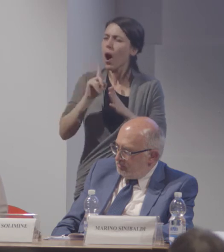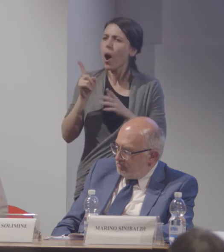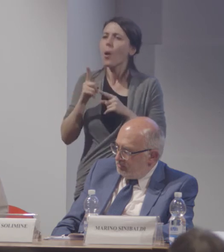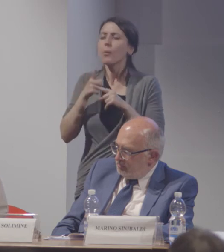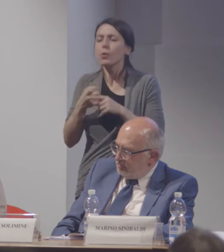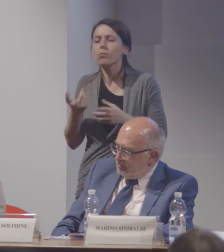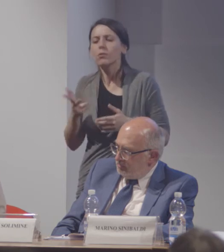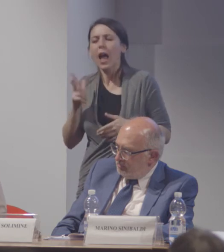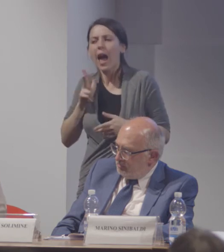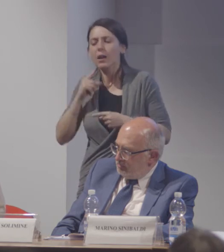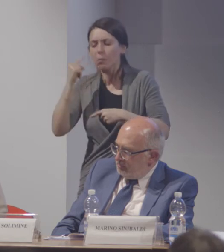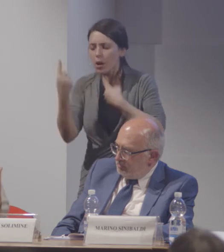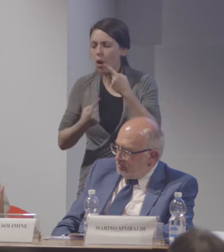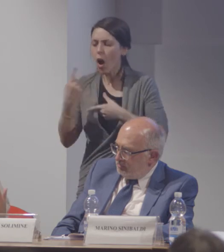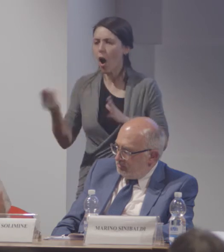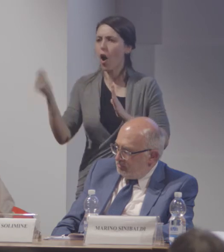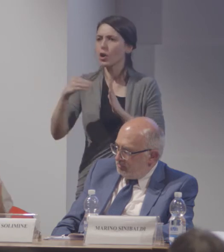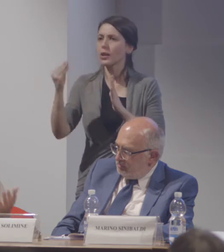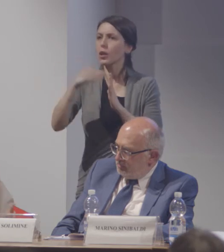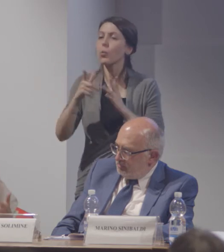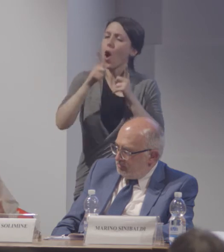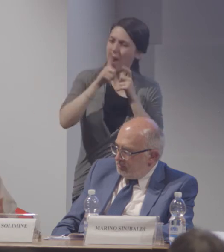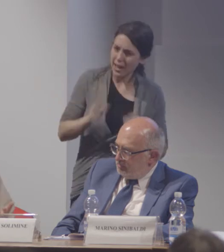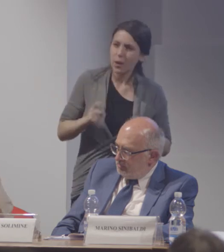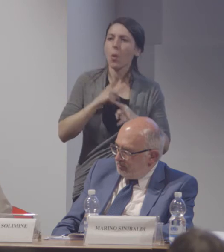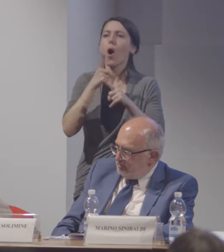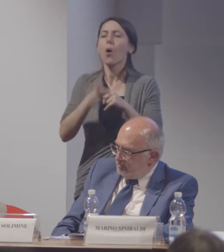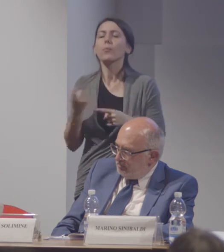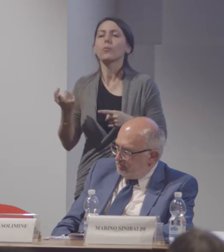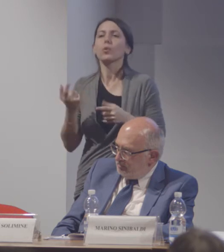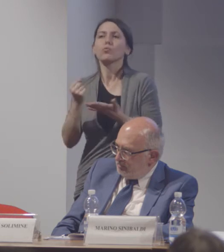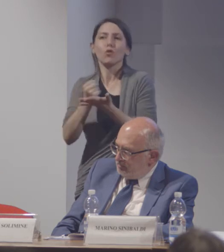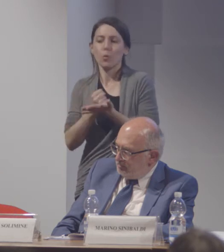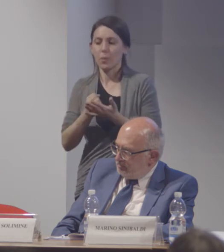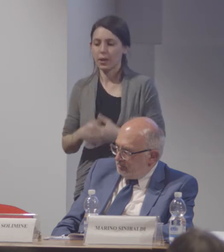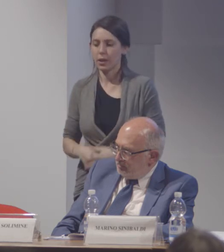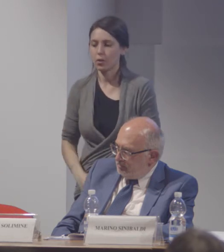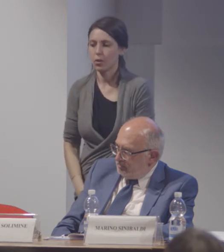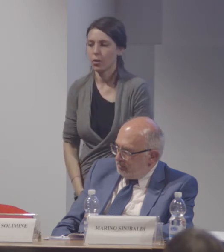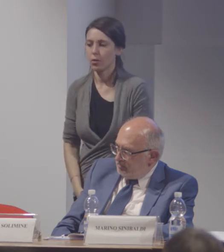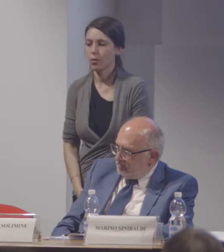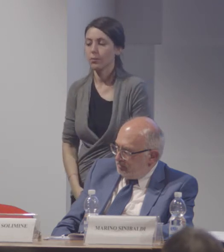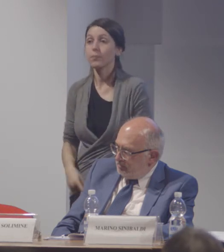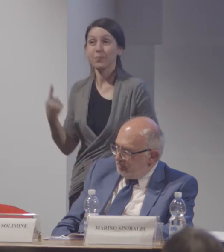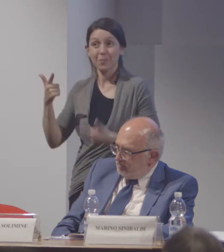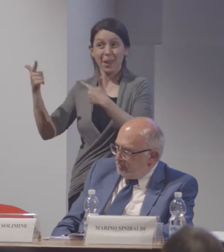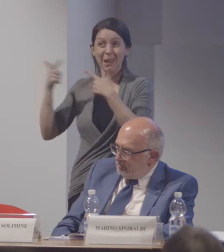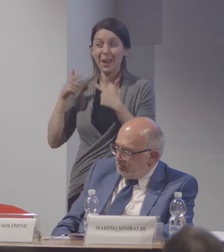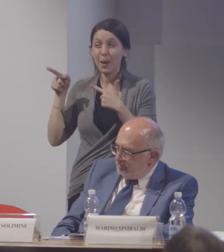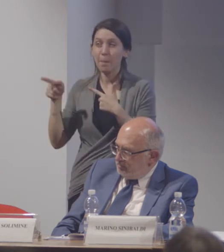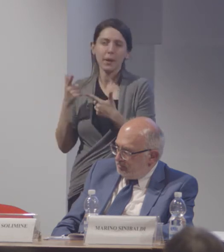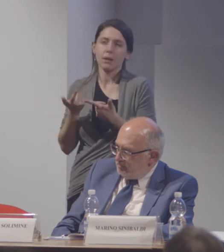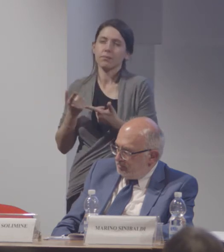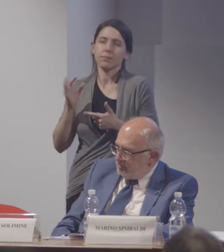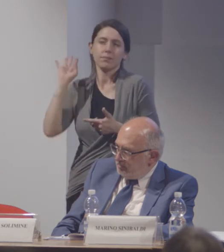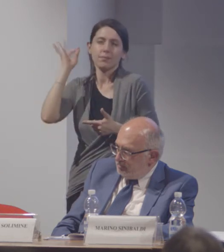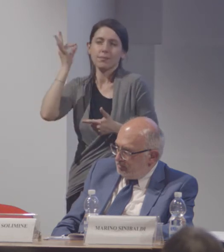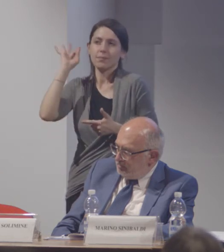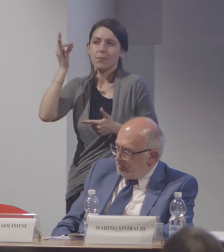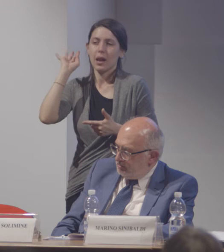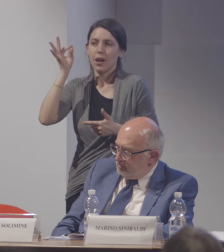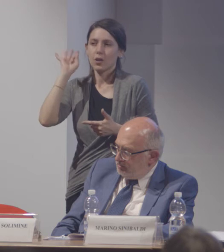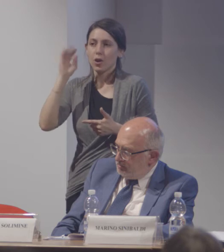continuo arricchimento sia della lingua che della documentazione. Un dono così prezioso che presto il